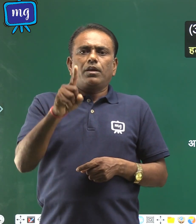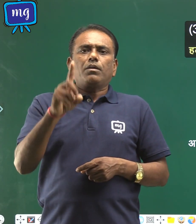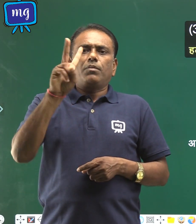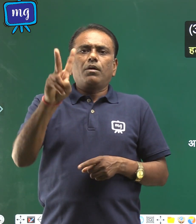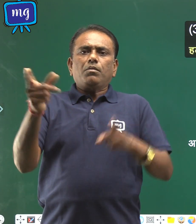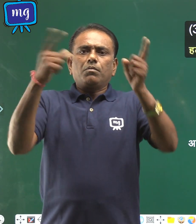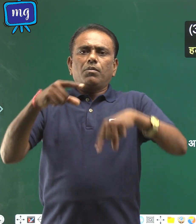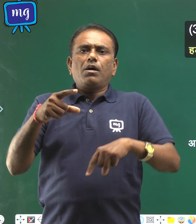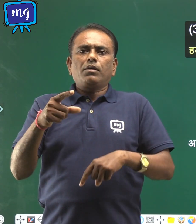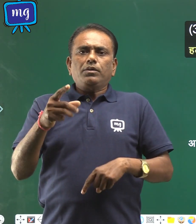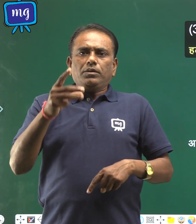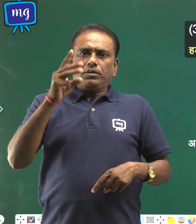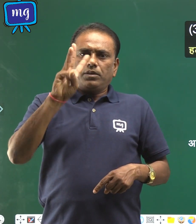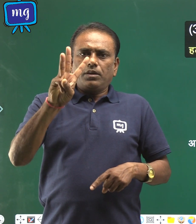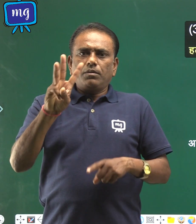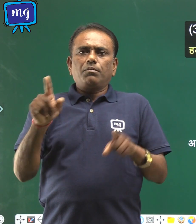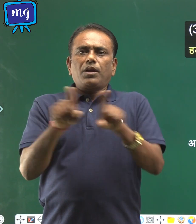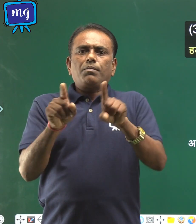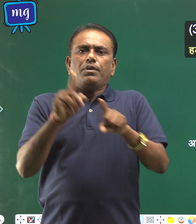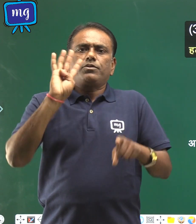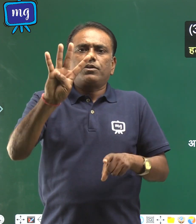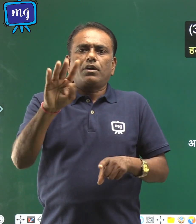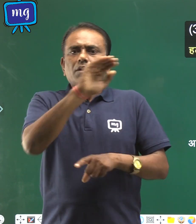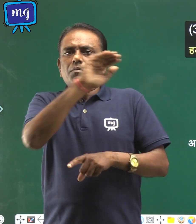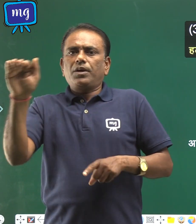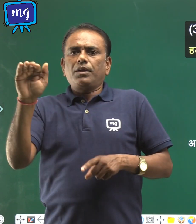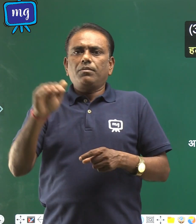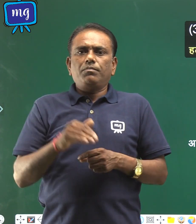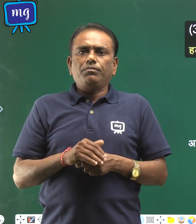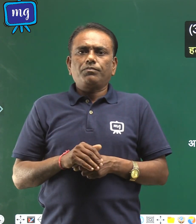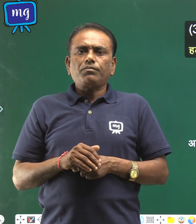12/3 का देंगे तो 4 आएगा बटे